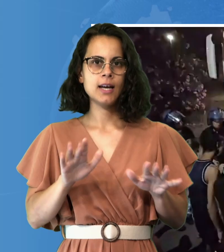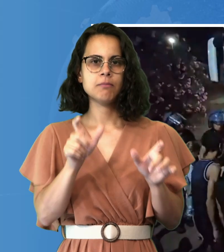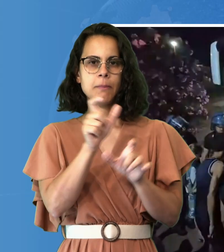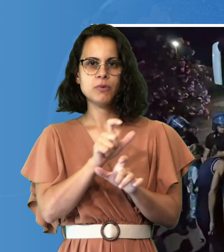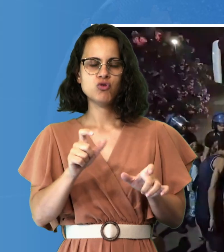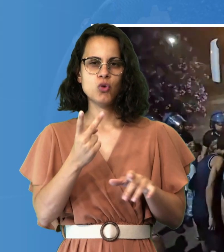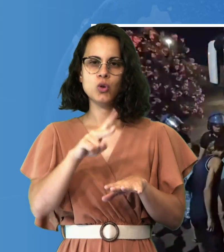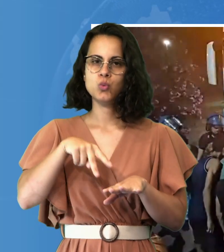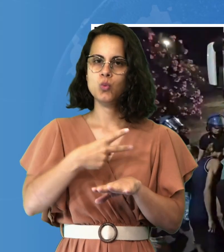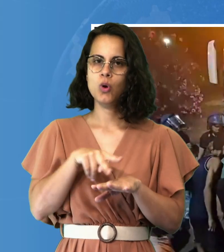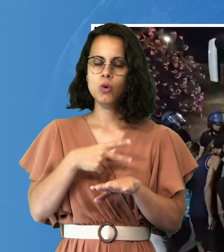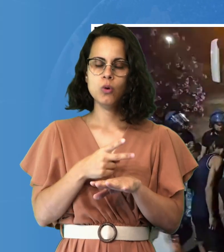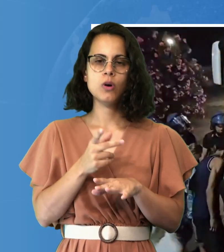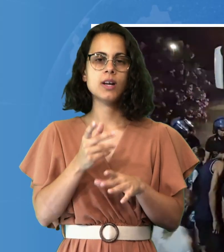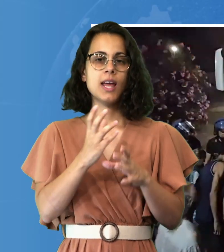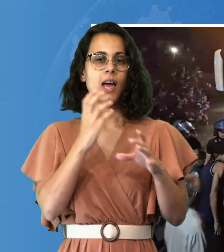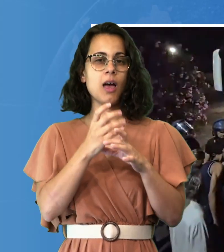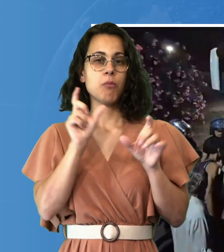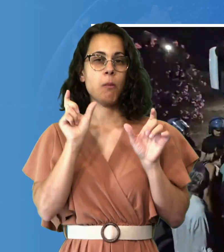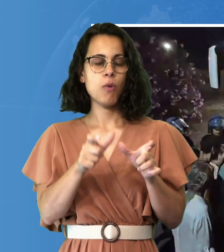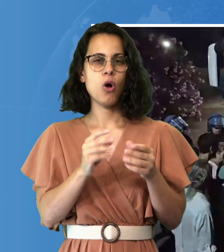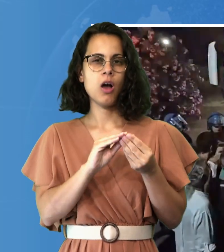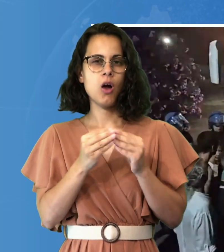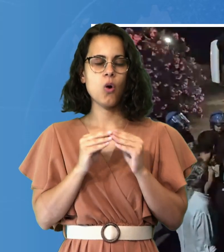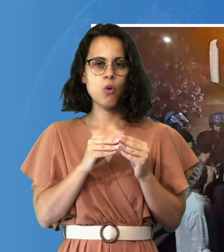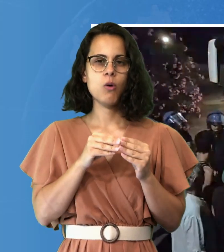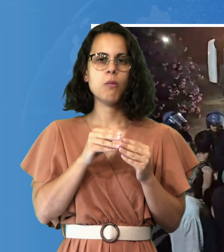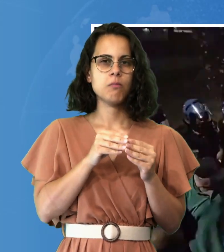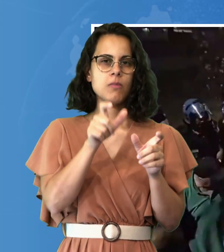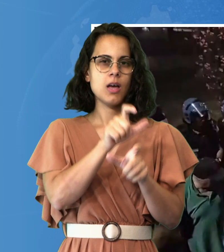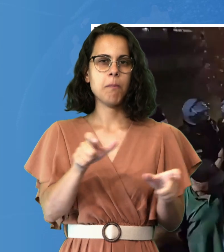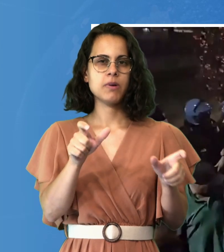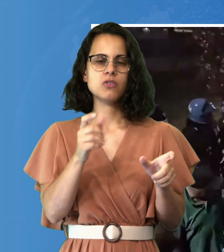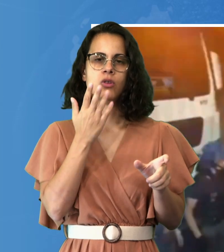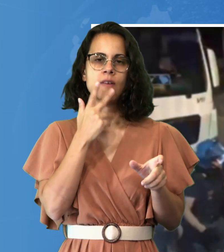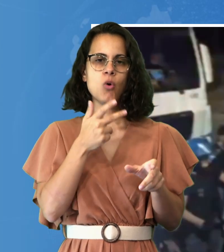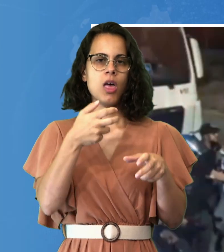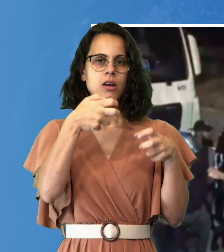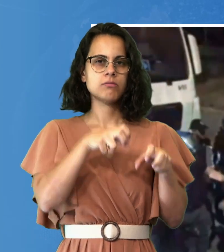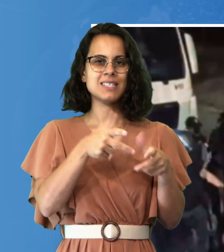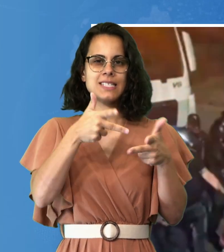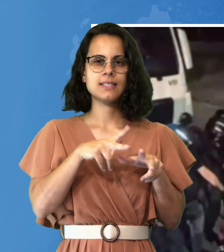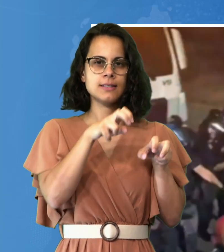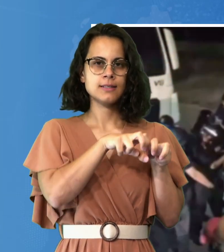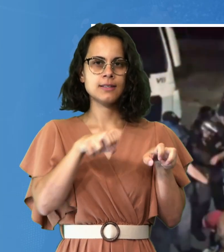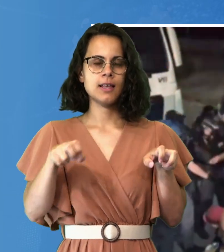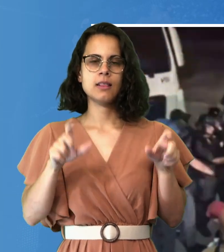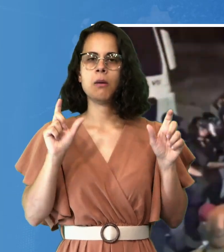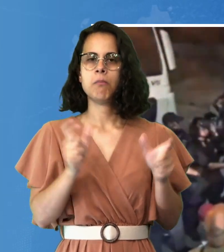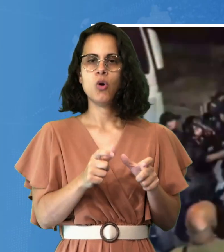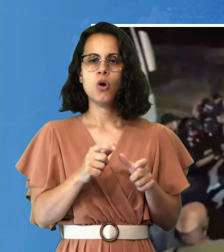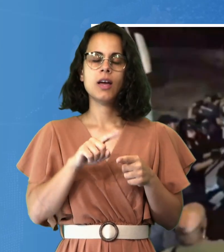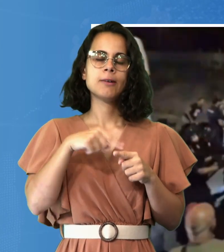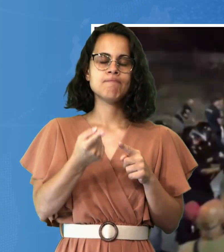ore. Per bloccare il camion, gli attivisti si sono seduti di fronte per impedire all'autista di poter passare. Le tensioni sono sfociate in alcuni